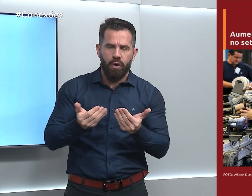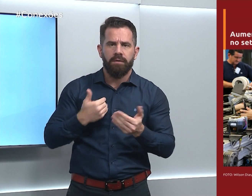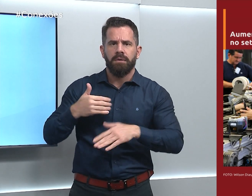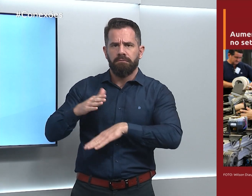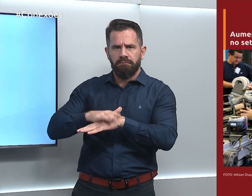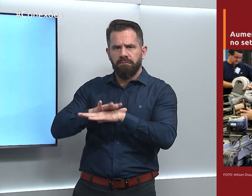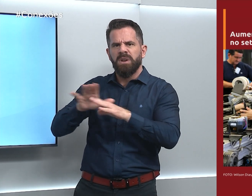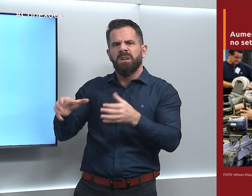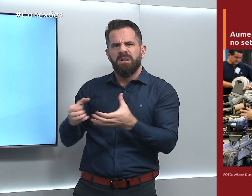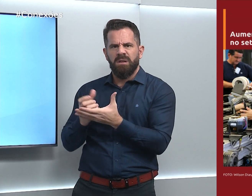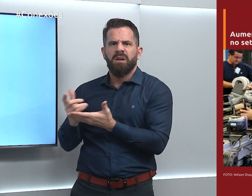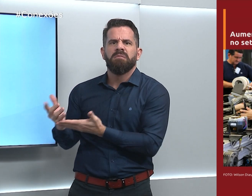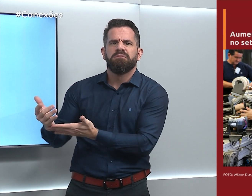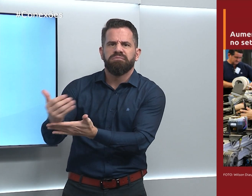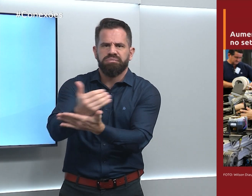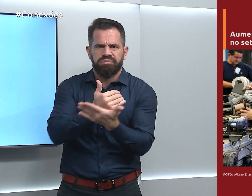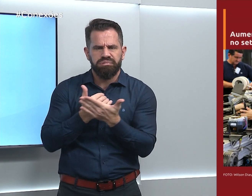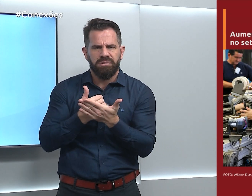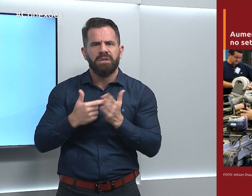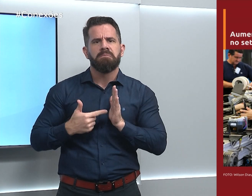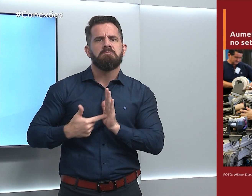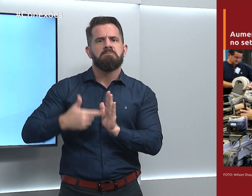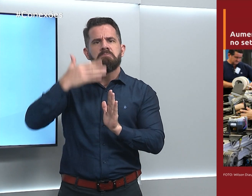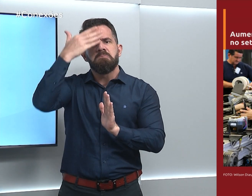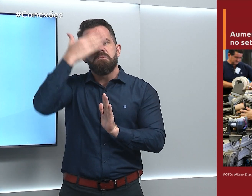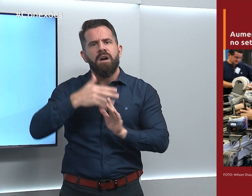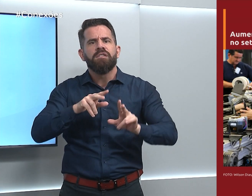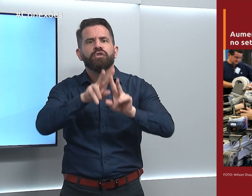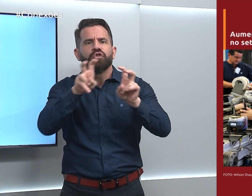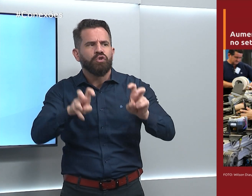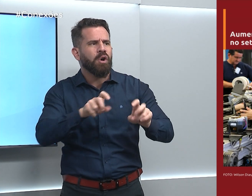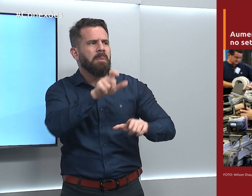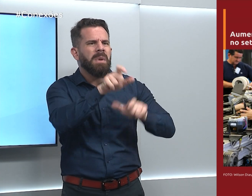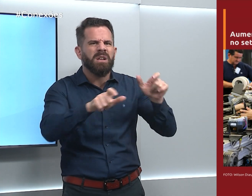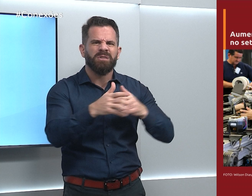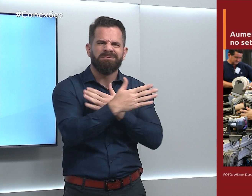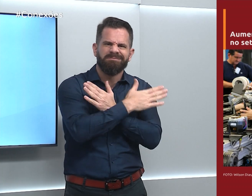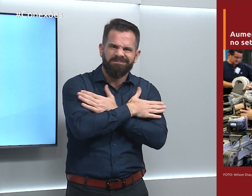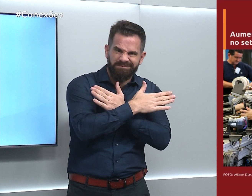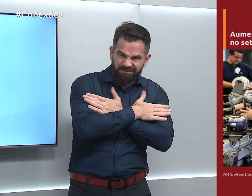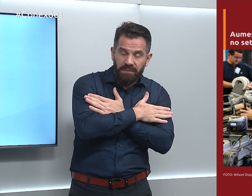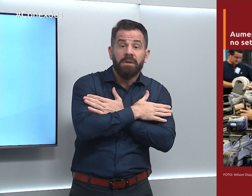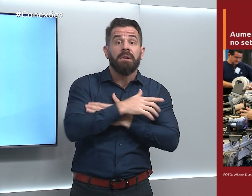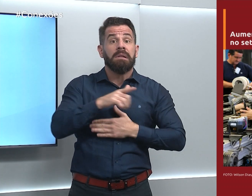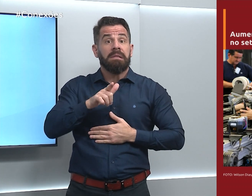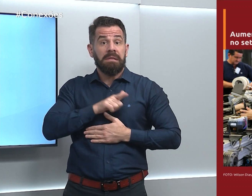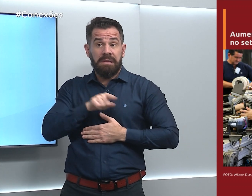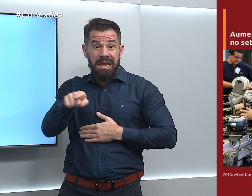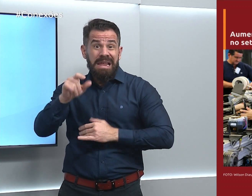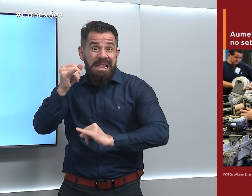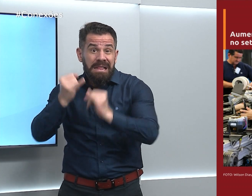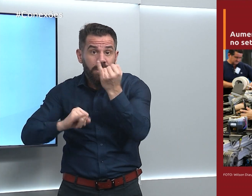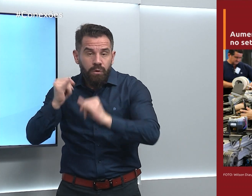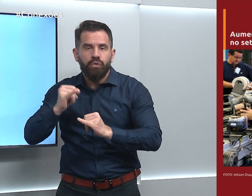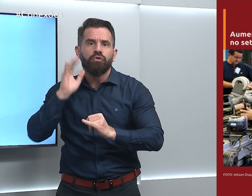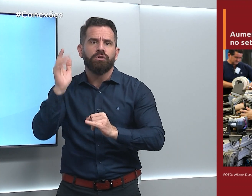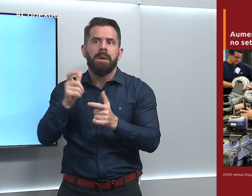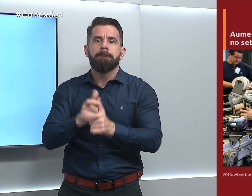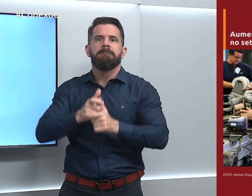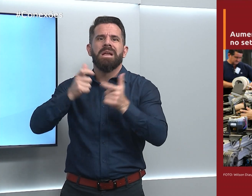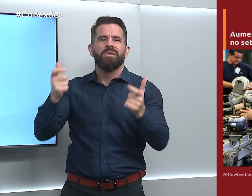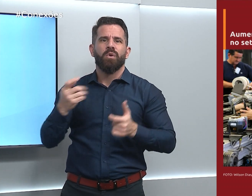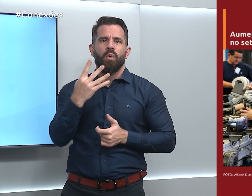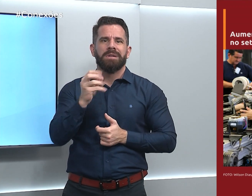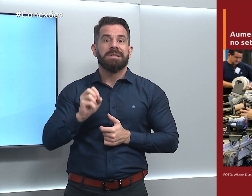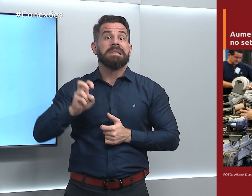de Empregados e Desempregados, a indústria criou mais de 405 mil novos postos,